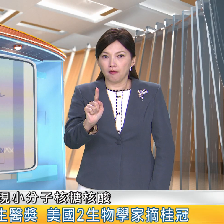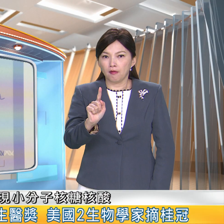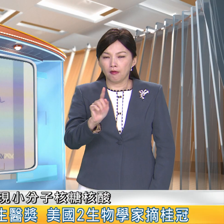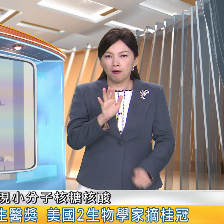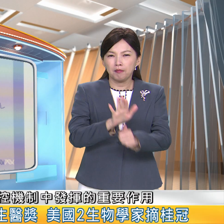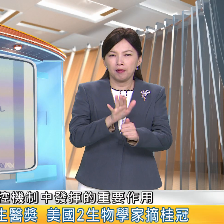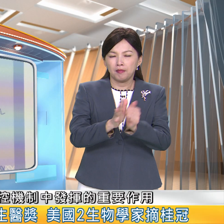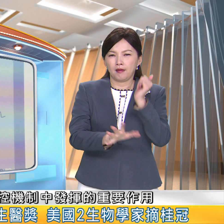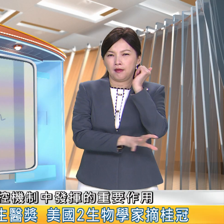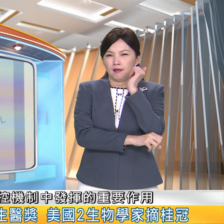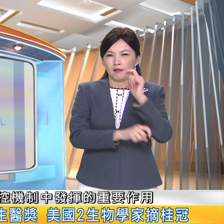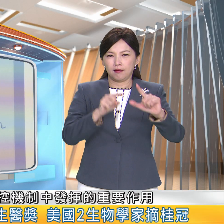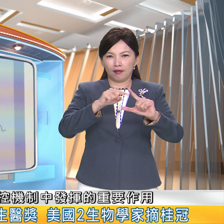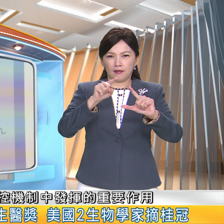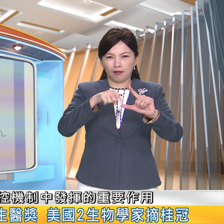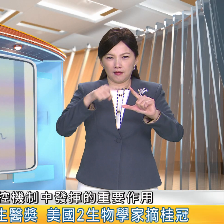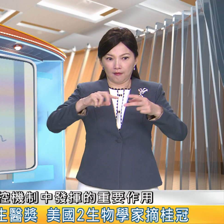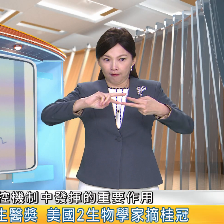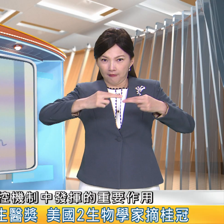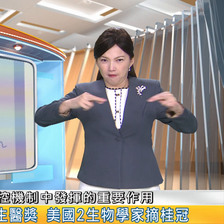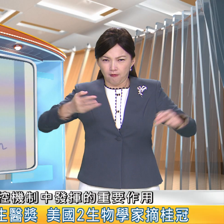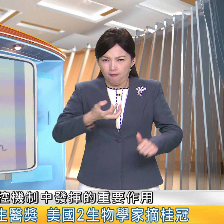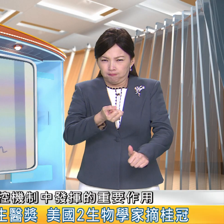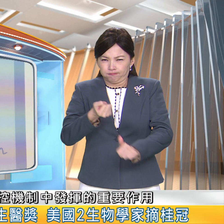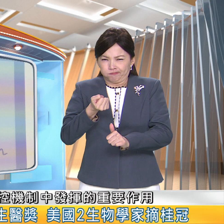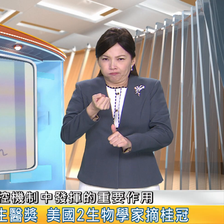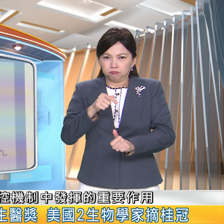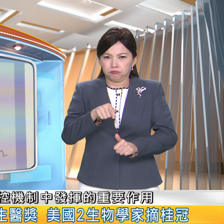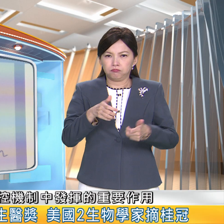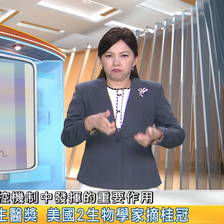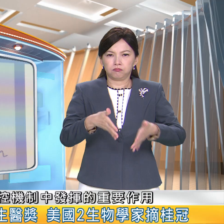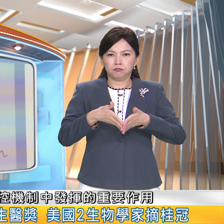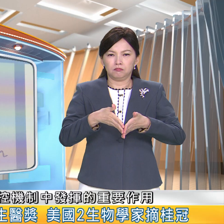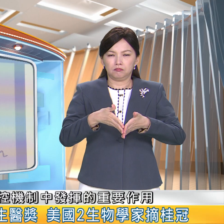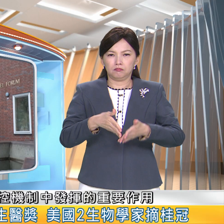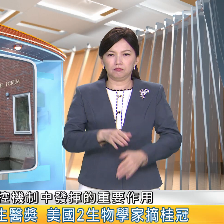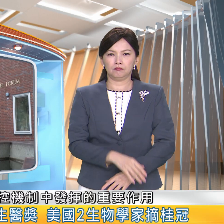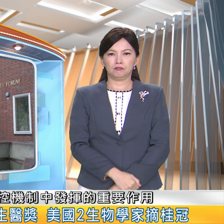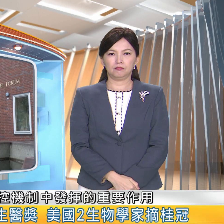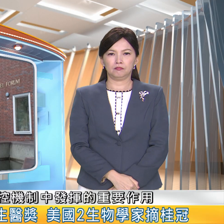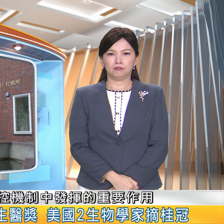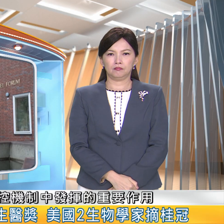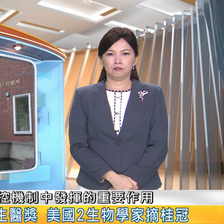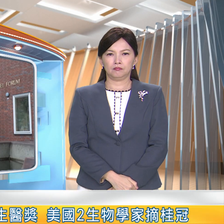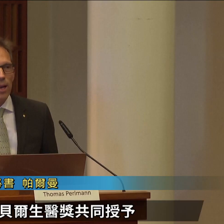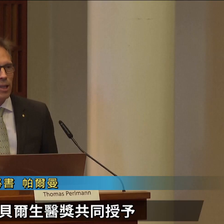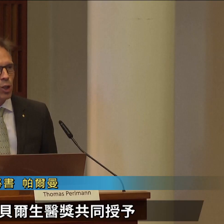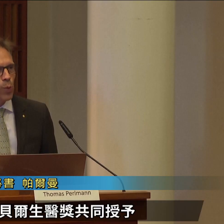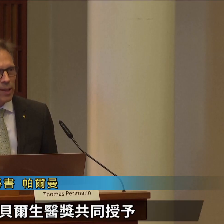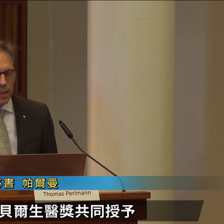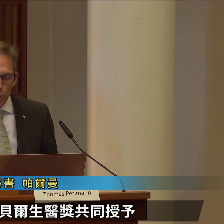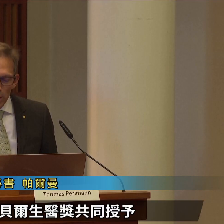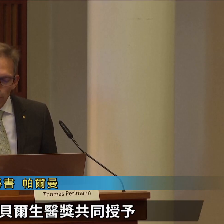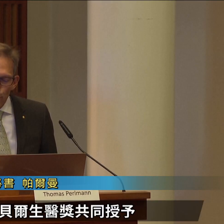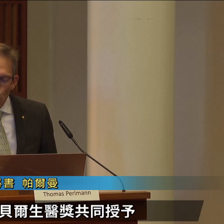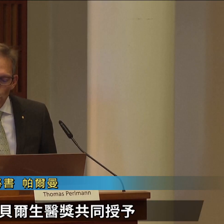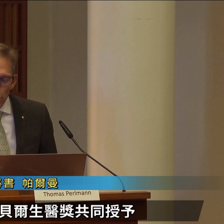它在基因调控机制当中发挥的重要作用。 The 2024